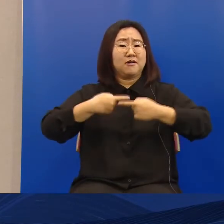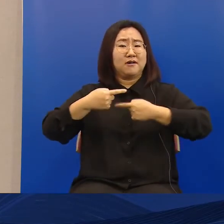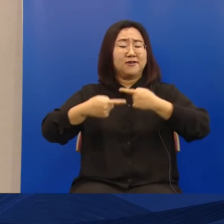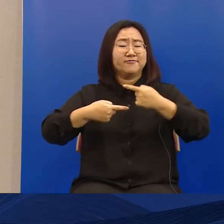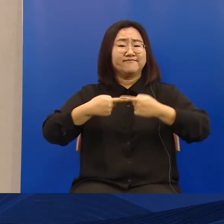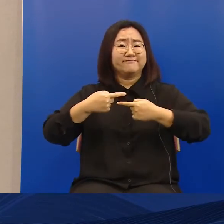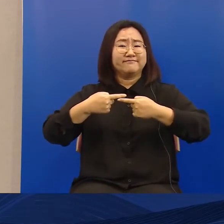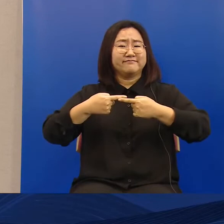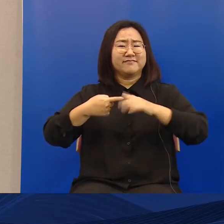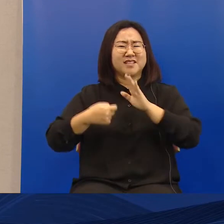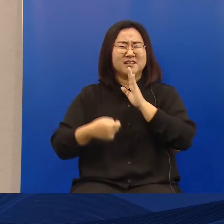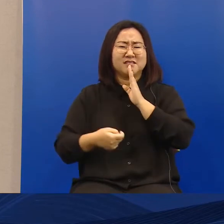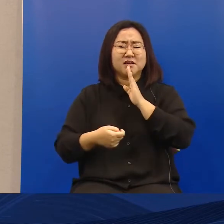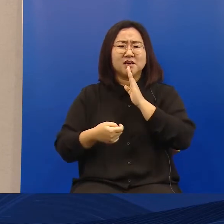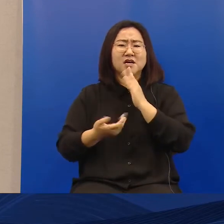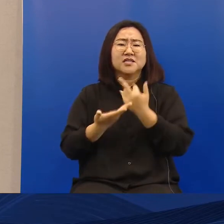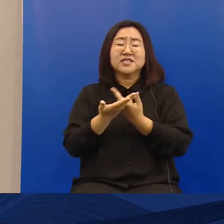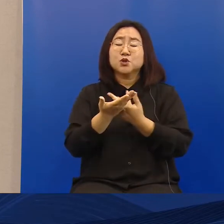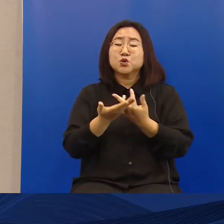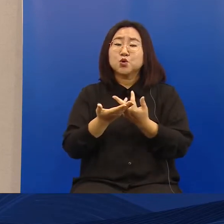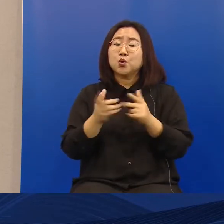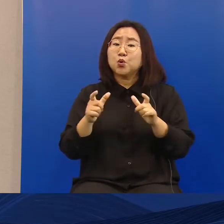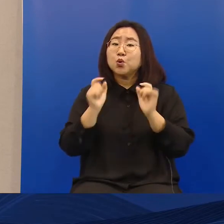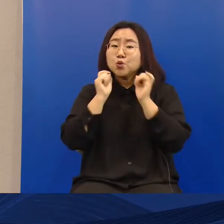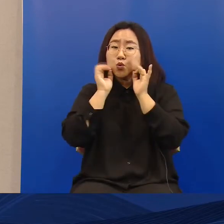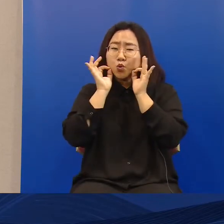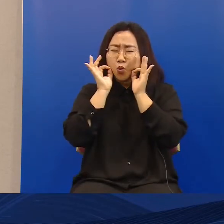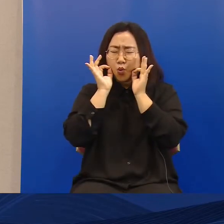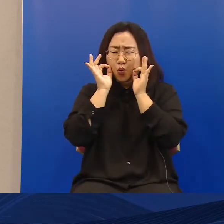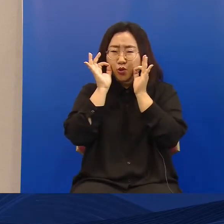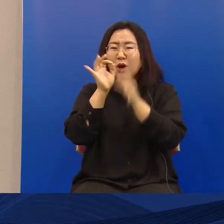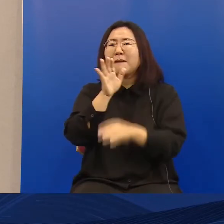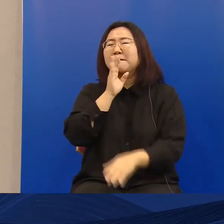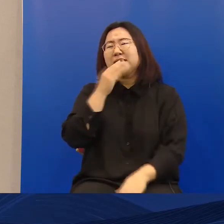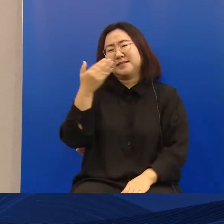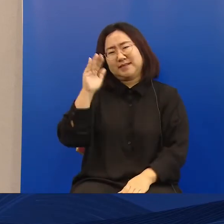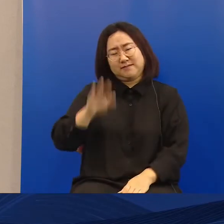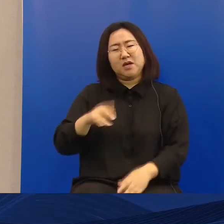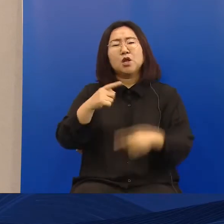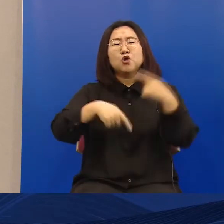수어가 사실은 이 제주도의 노력에